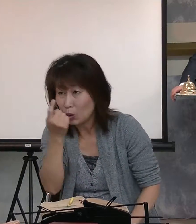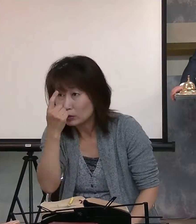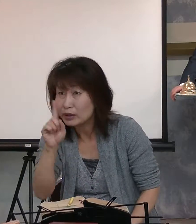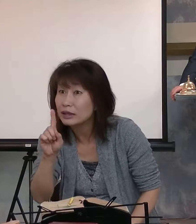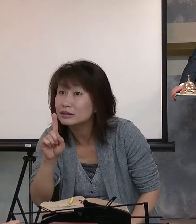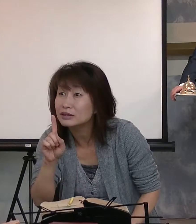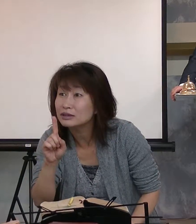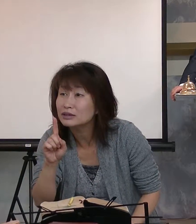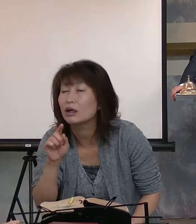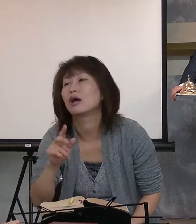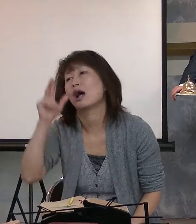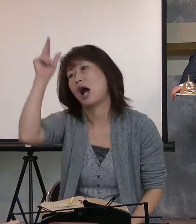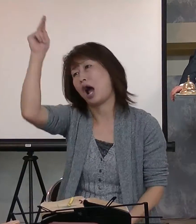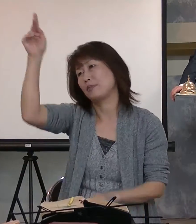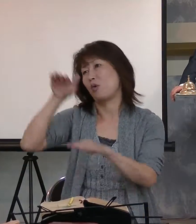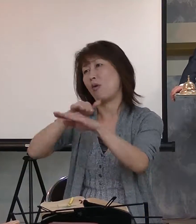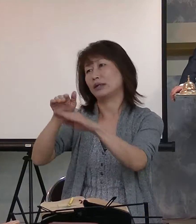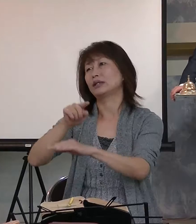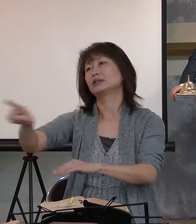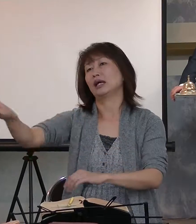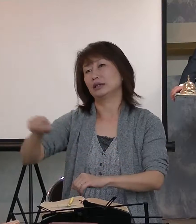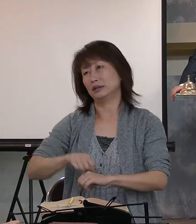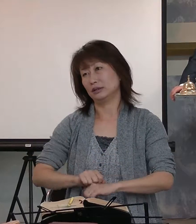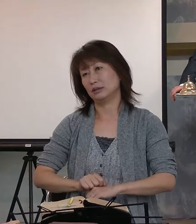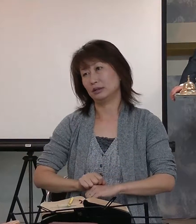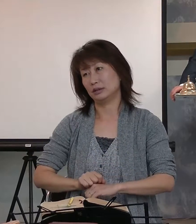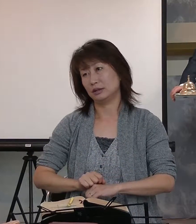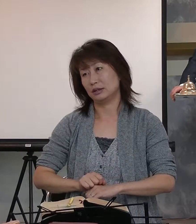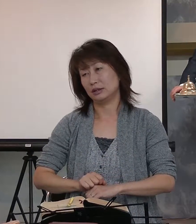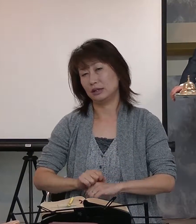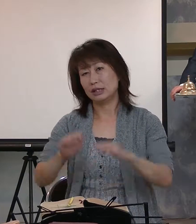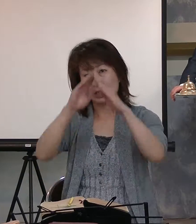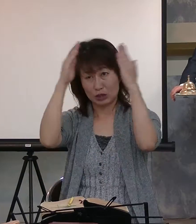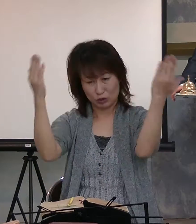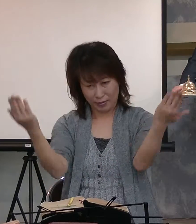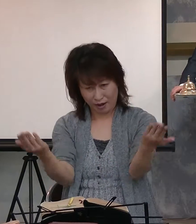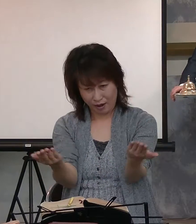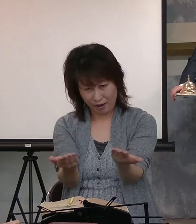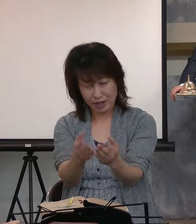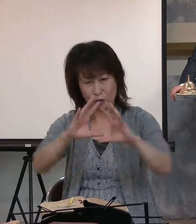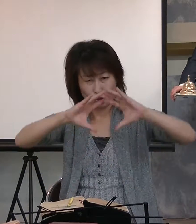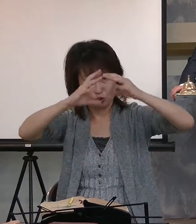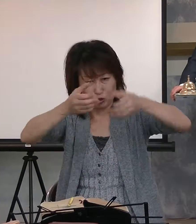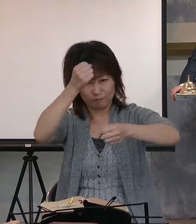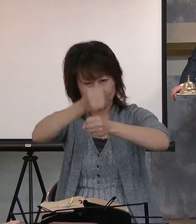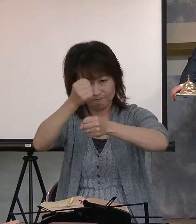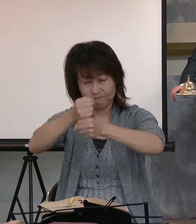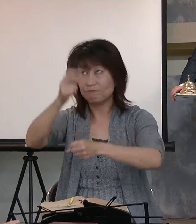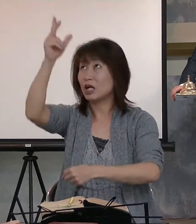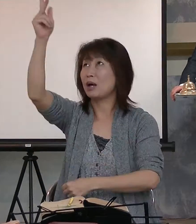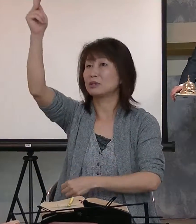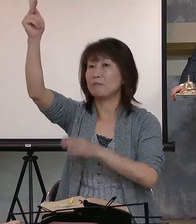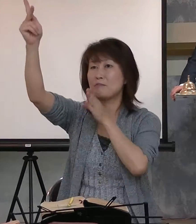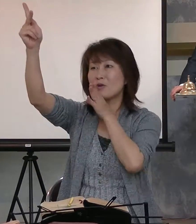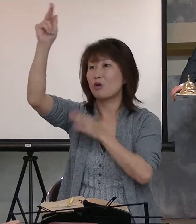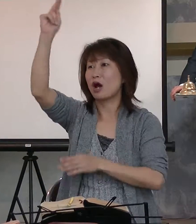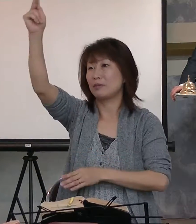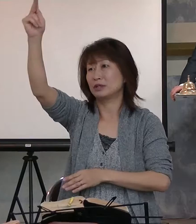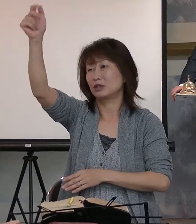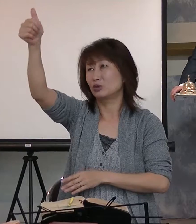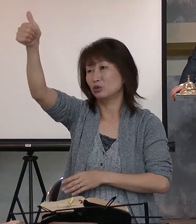は全能の神、全宇宙を全て大きくなった誠の主であ